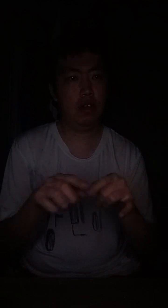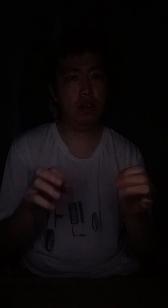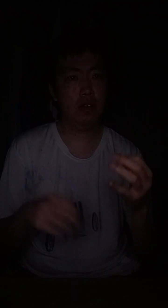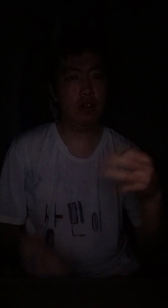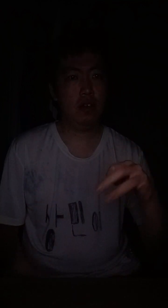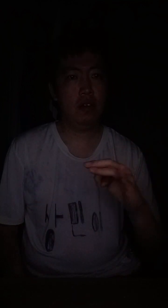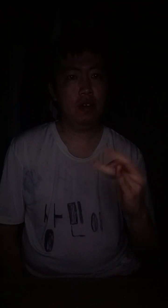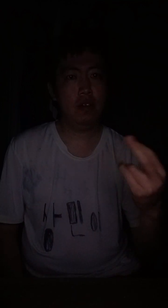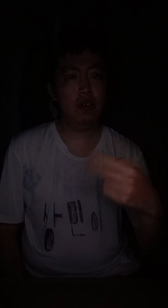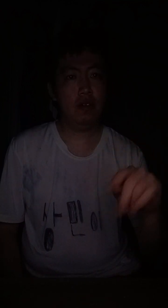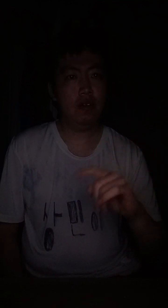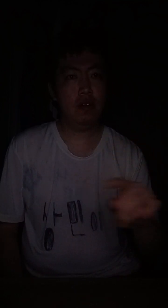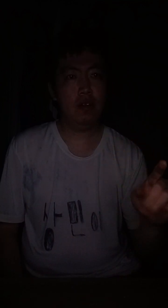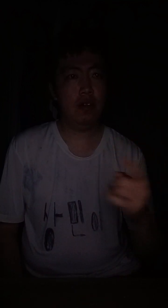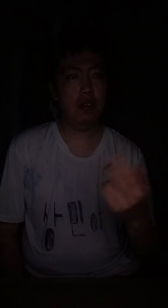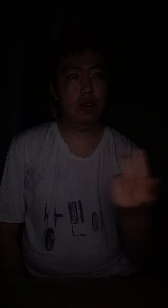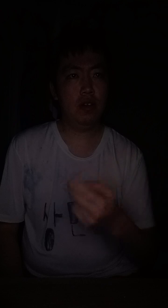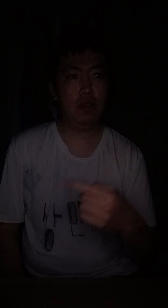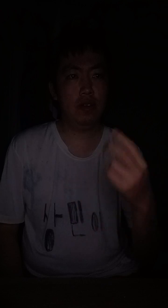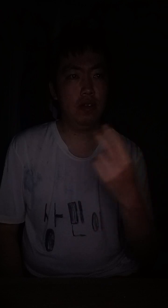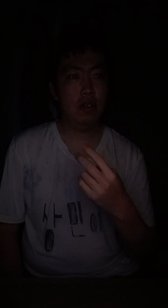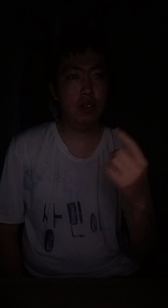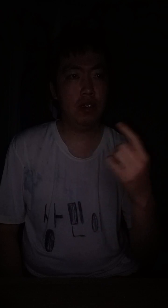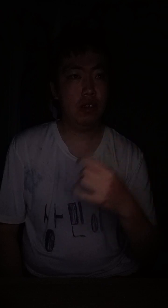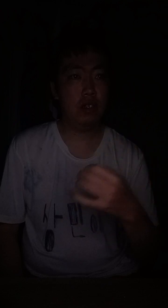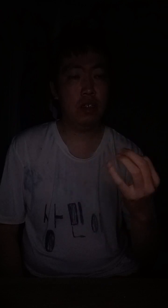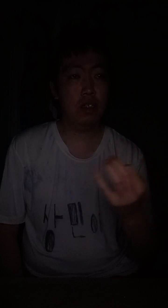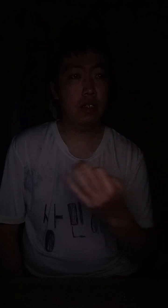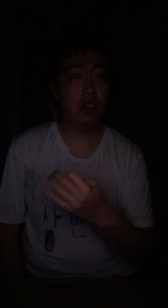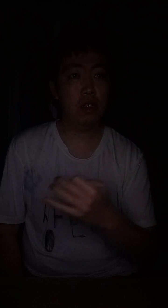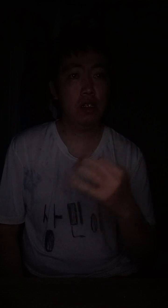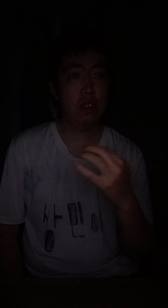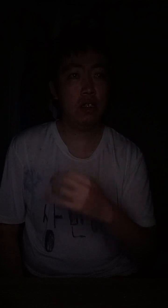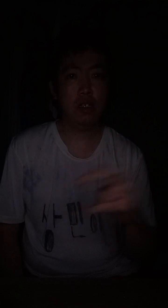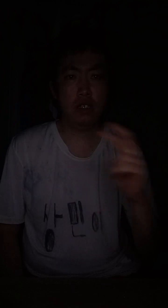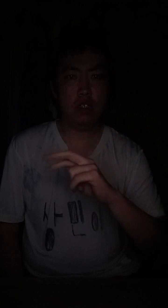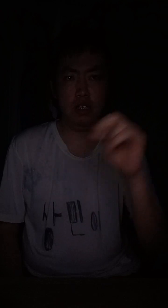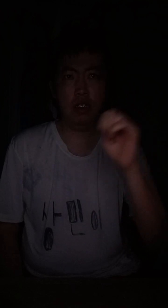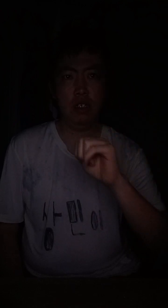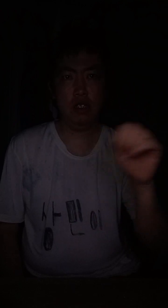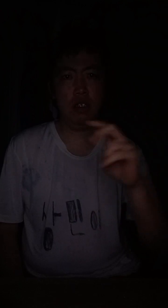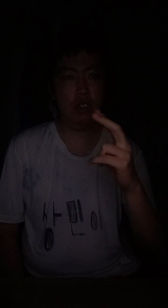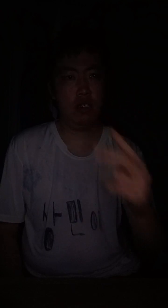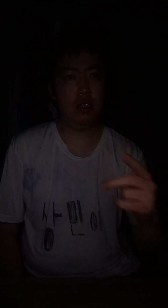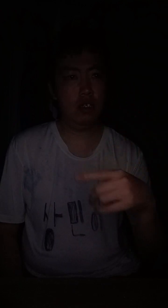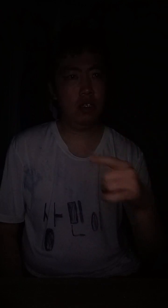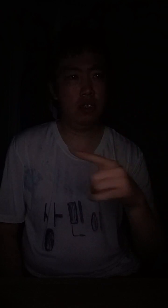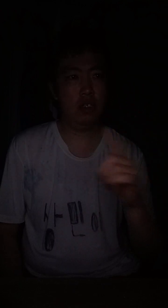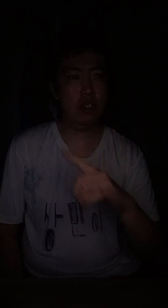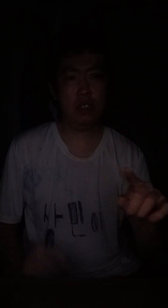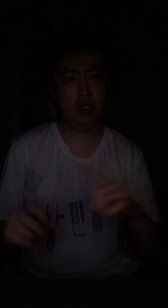만나서 직접 자신이 어떻게 KBS를 이끌어나가겠다, 무너진 KBS의 신을